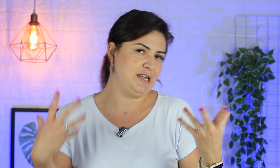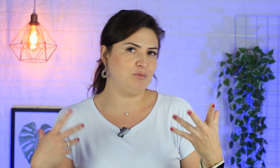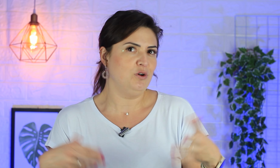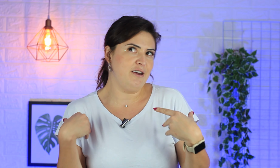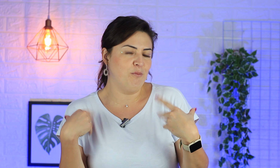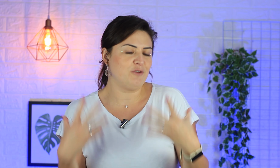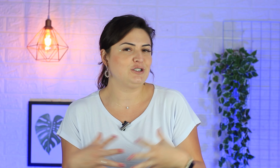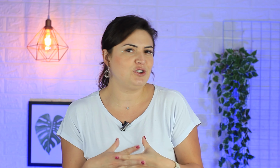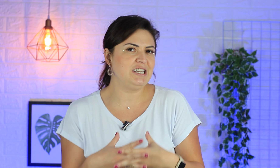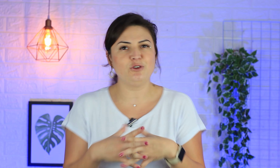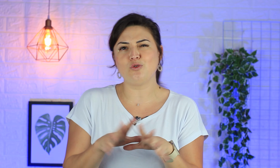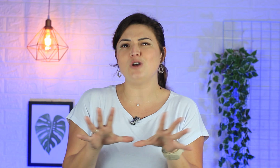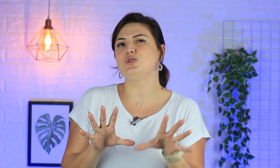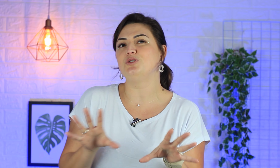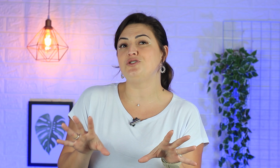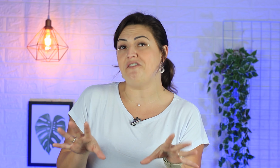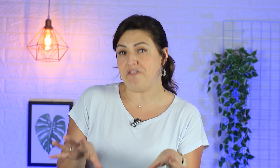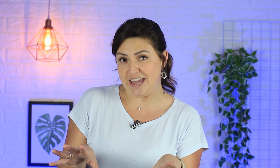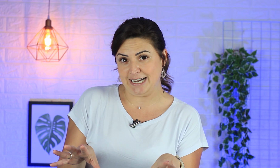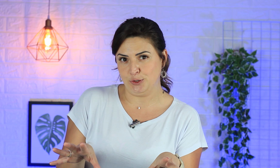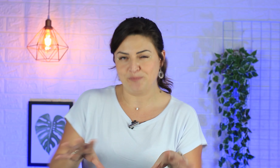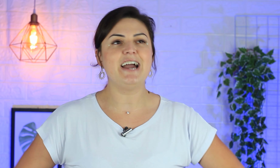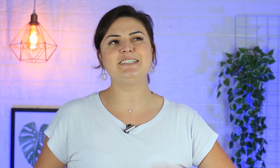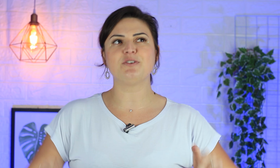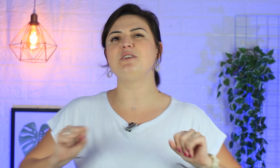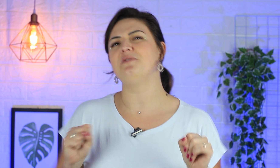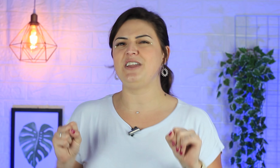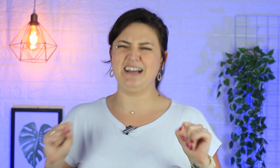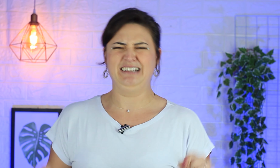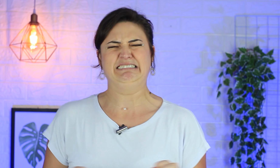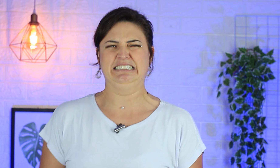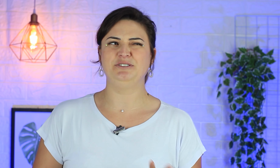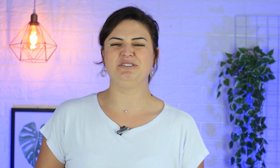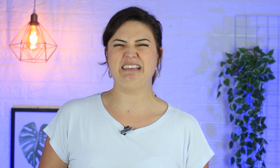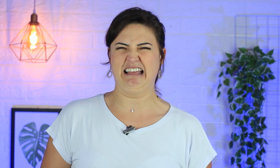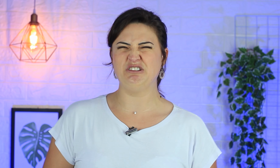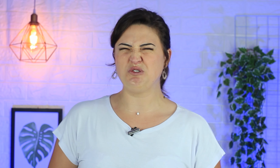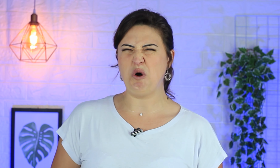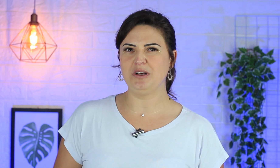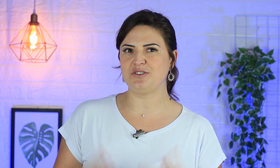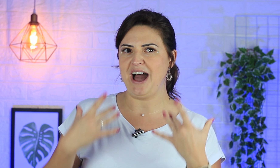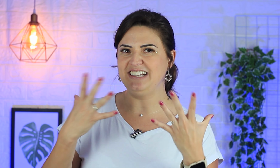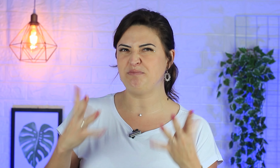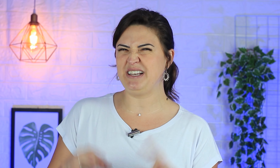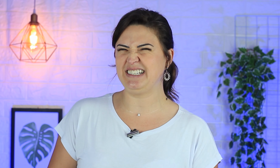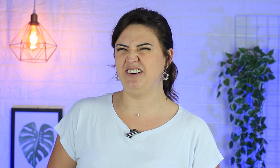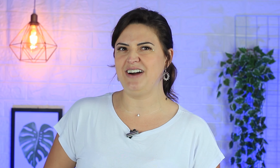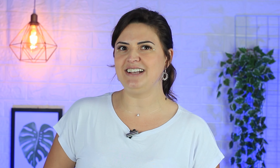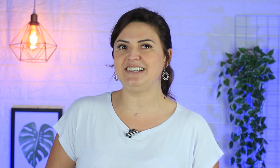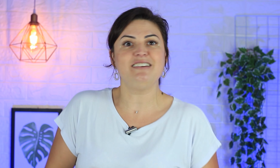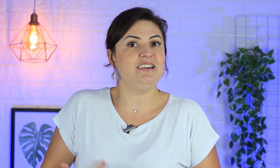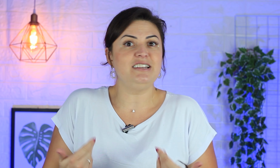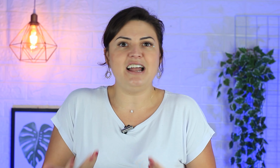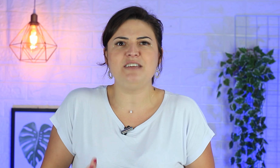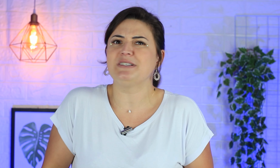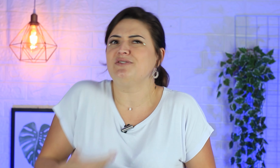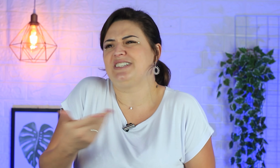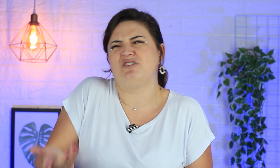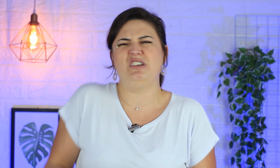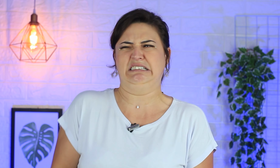exemplo, eu, professora Aninha, não gosto muito de fígado. E aí se alguém me oferece, ai não, não quero, não gosto. A expressão vai assim. E na Libras, se você não gosta,